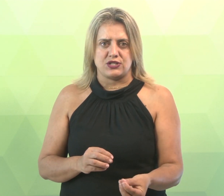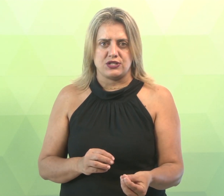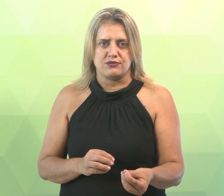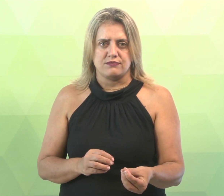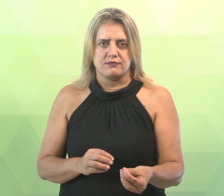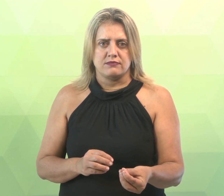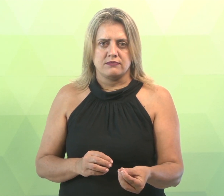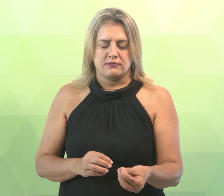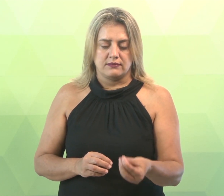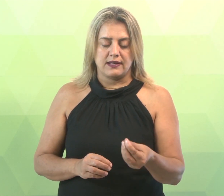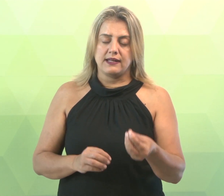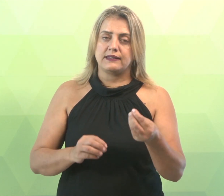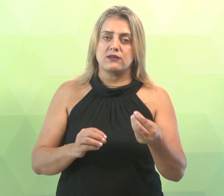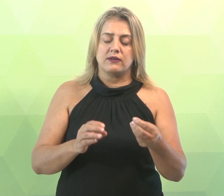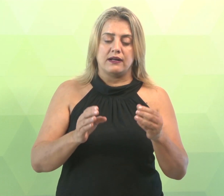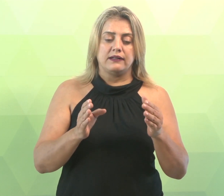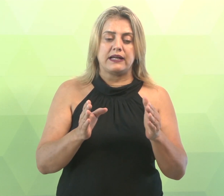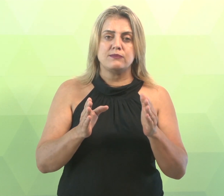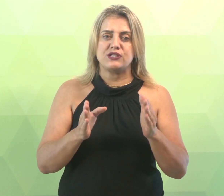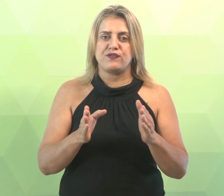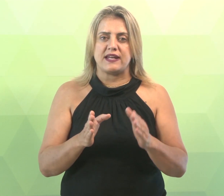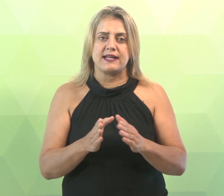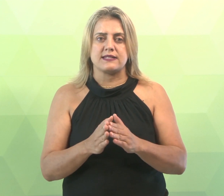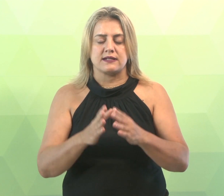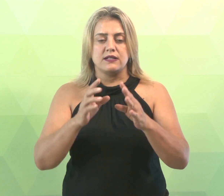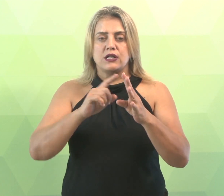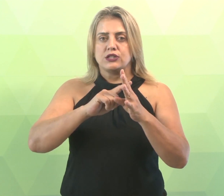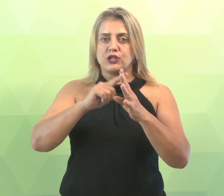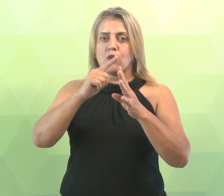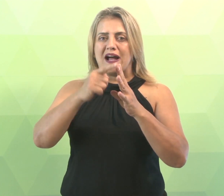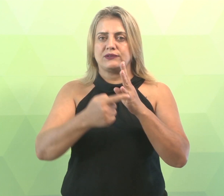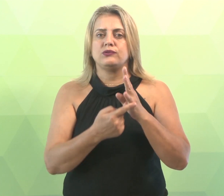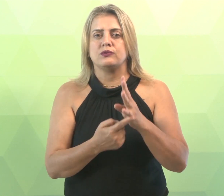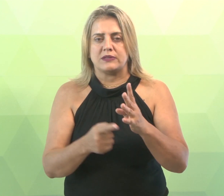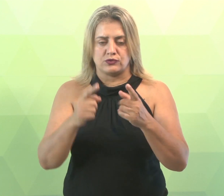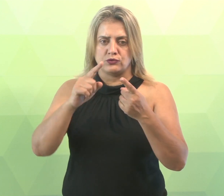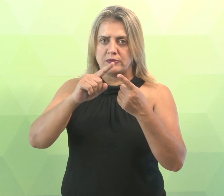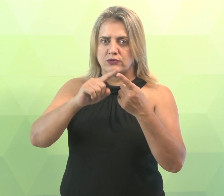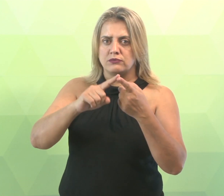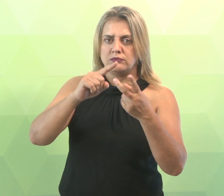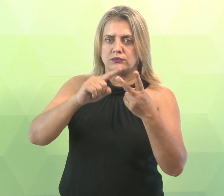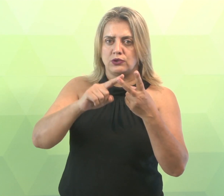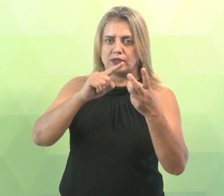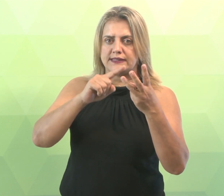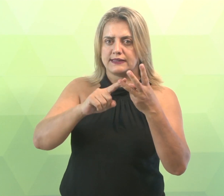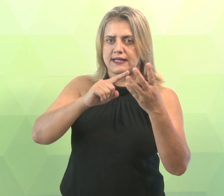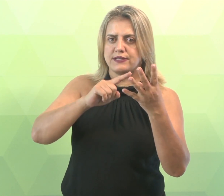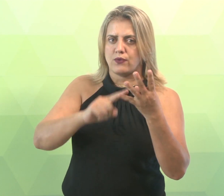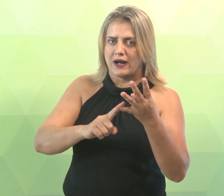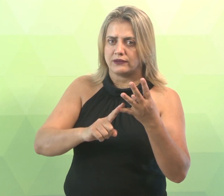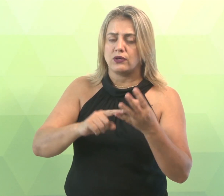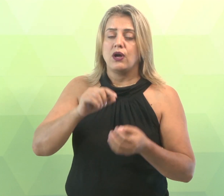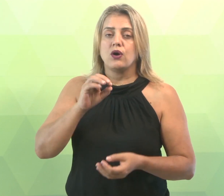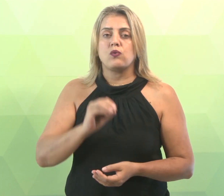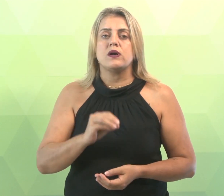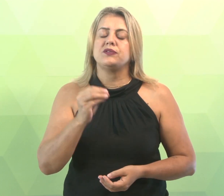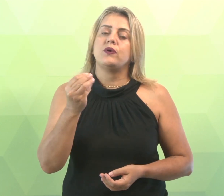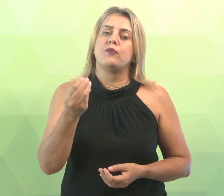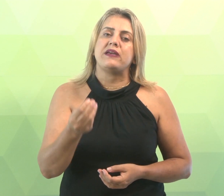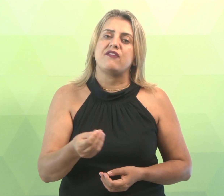quantidade, né? Então, tem uma diferença de 4 números, o número 1, 2, 3 e 4, quando eu me